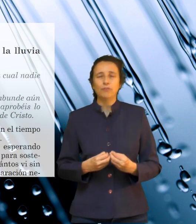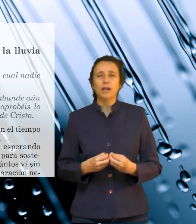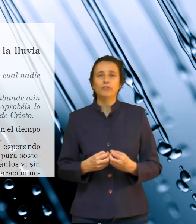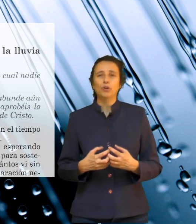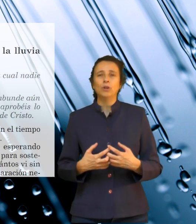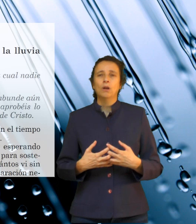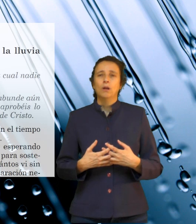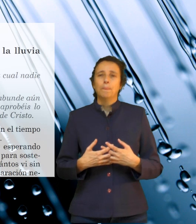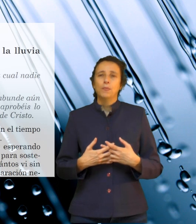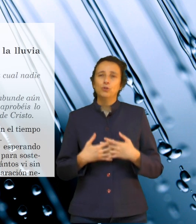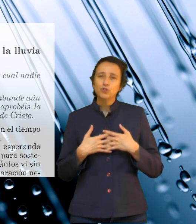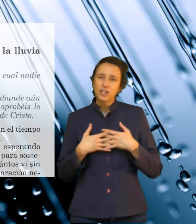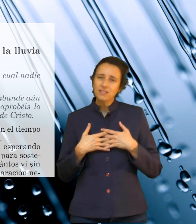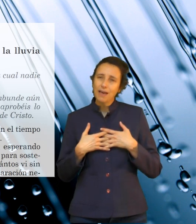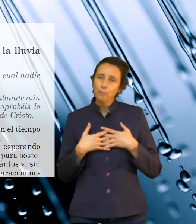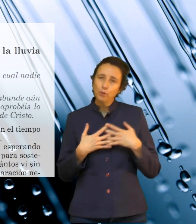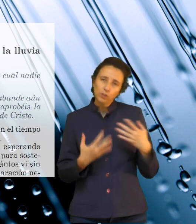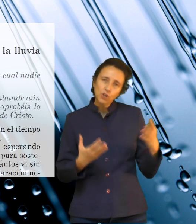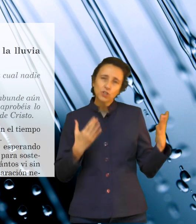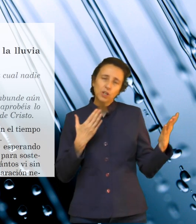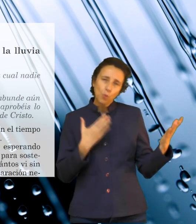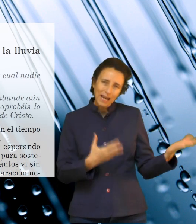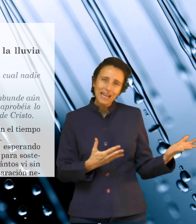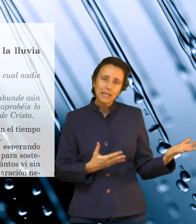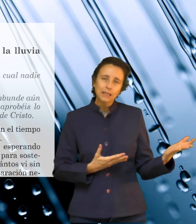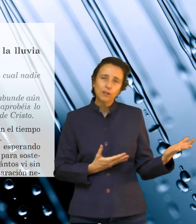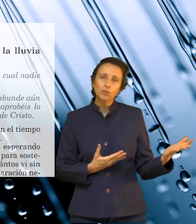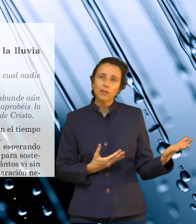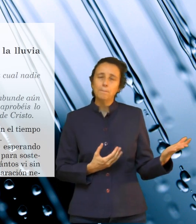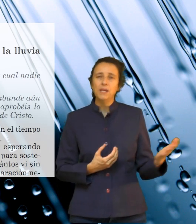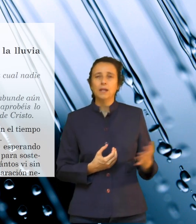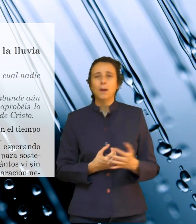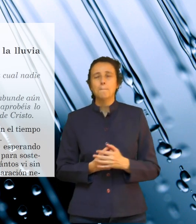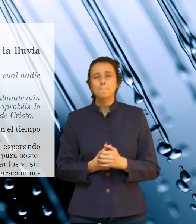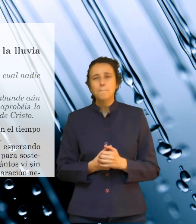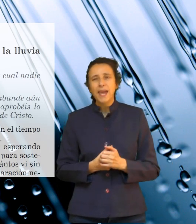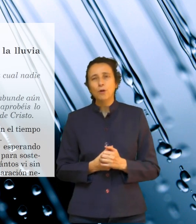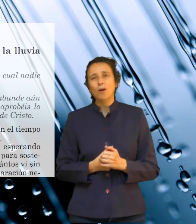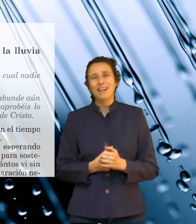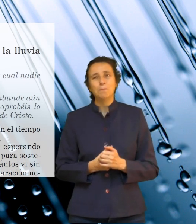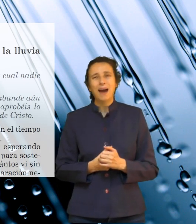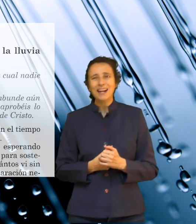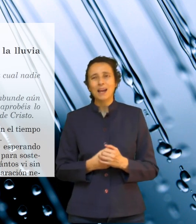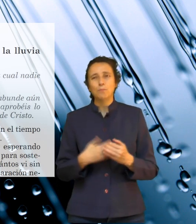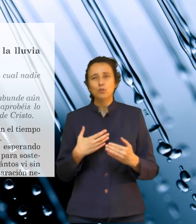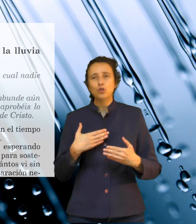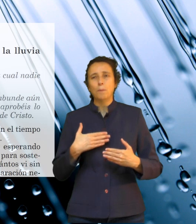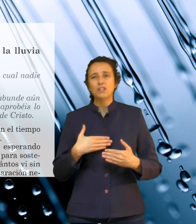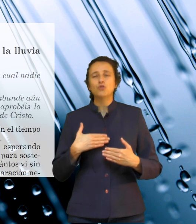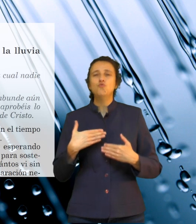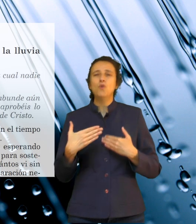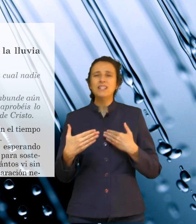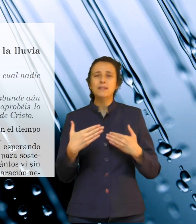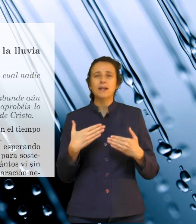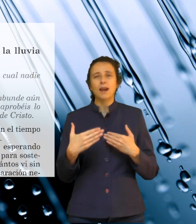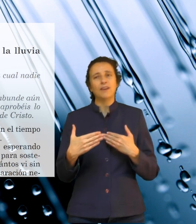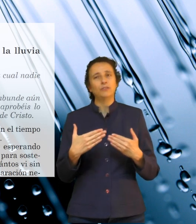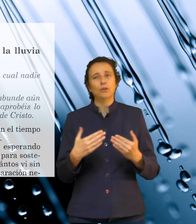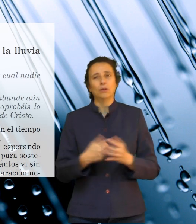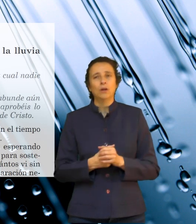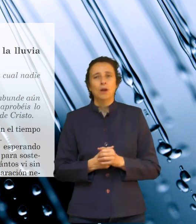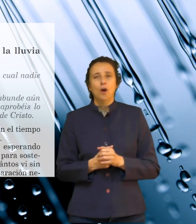la santificación, nos es dado por Dios, igual que el anterior también, pero enmarca mucho más